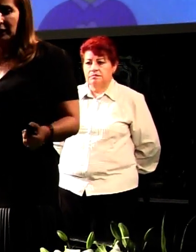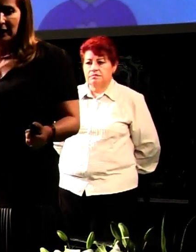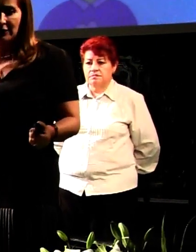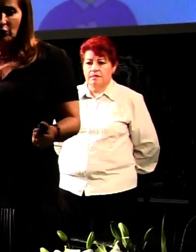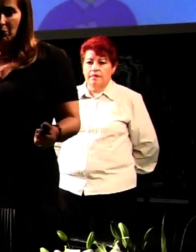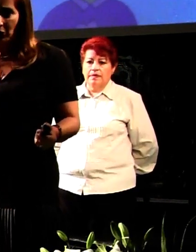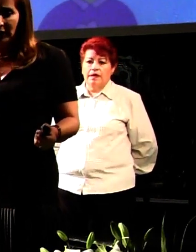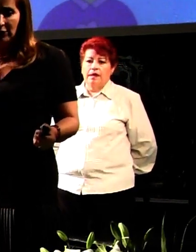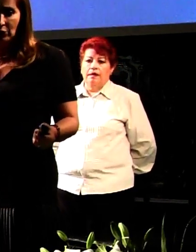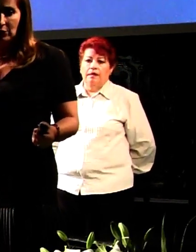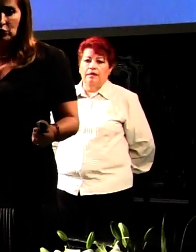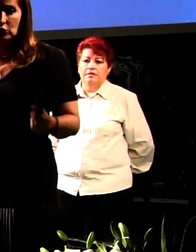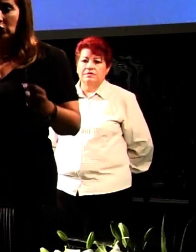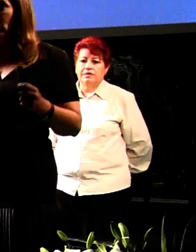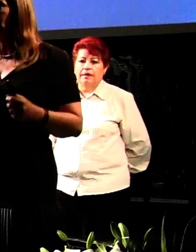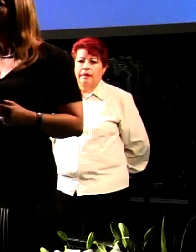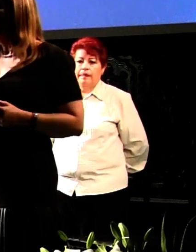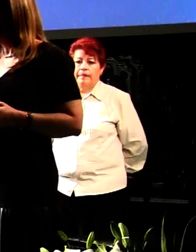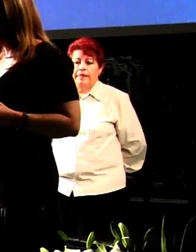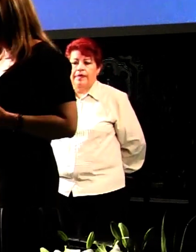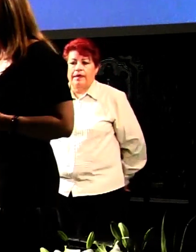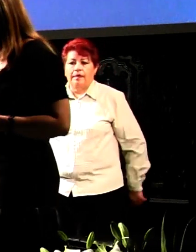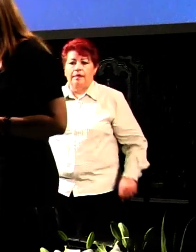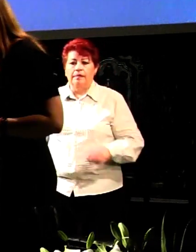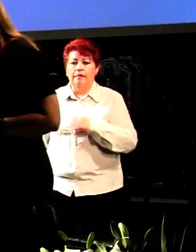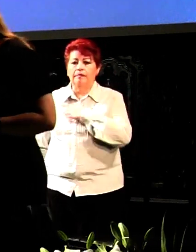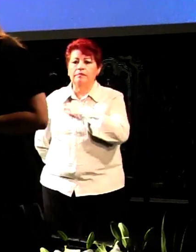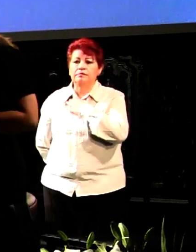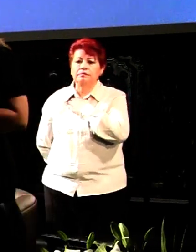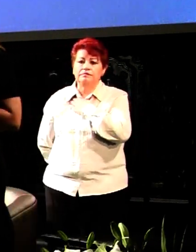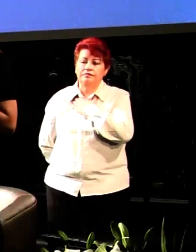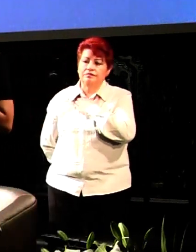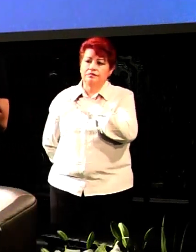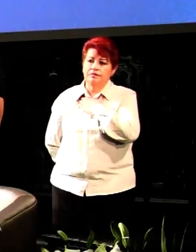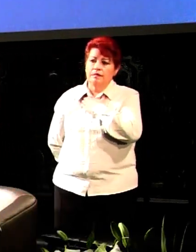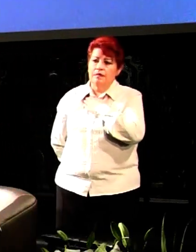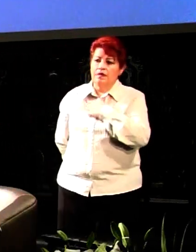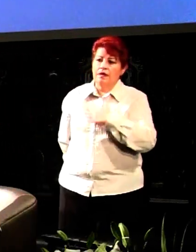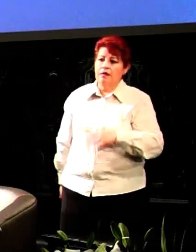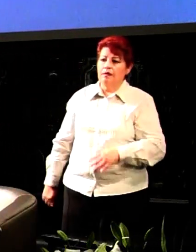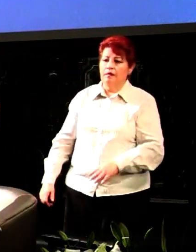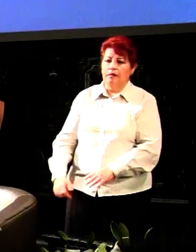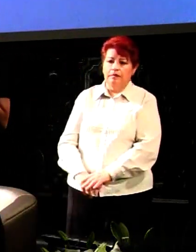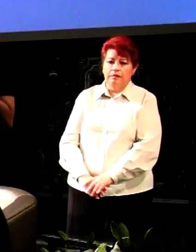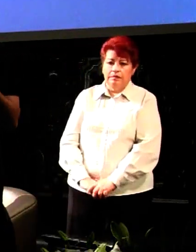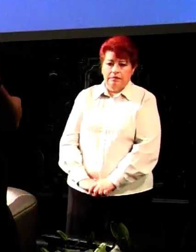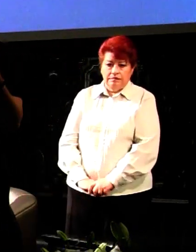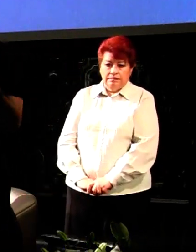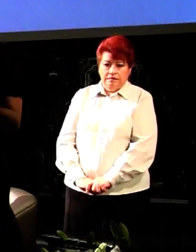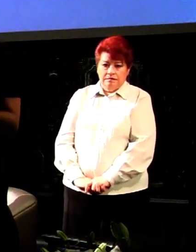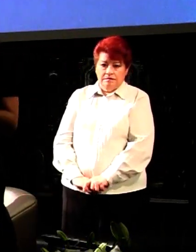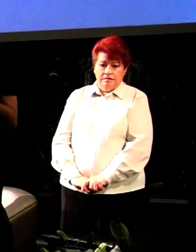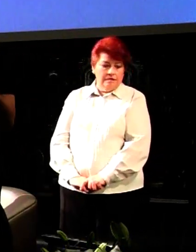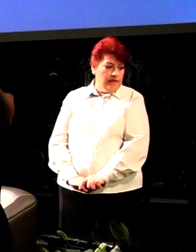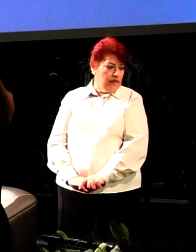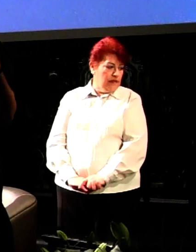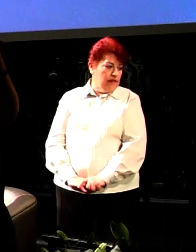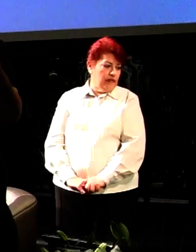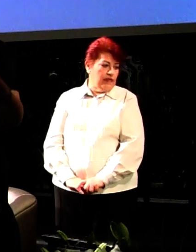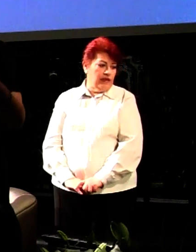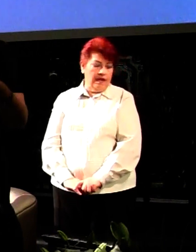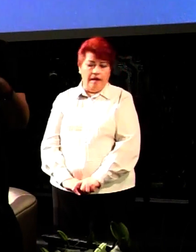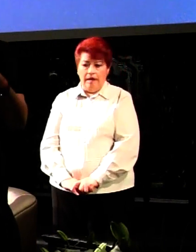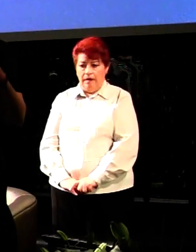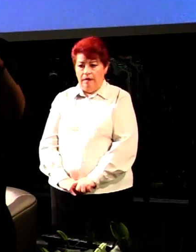estoy reflejando y modelando en nuestros hijos y en mis alumnos. Ahora, ¿cómo se relaciona esto de la inteligencia emocional, lo que